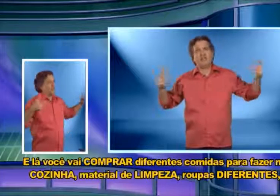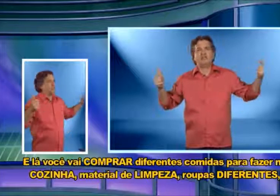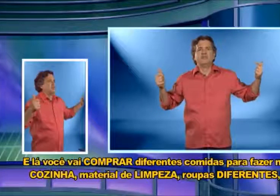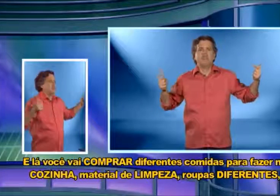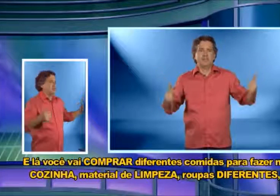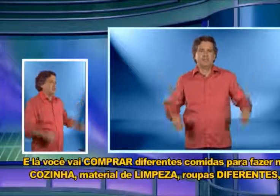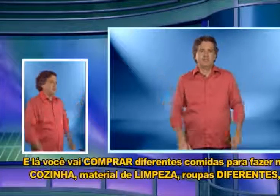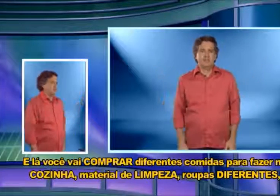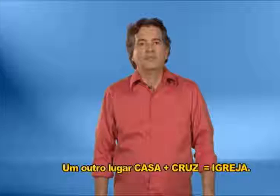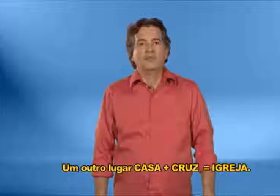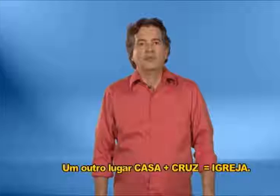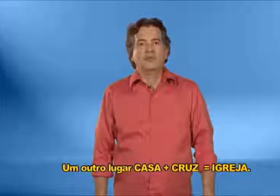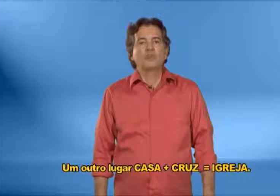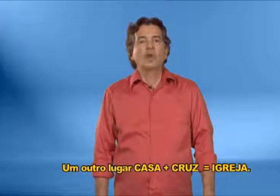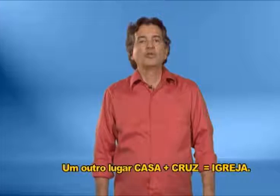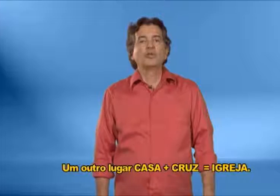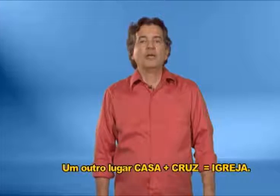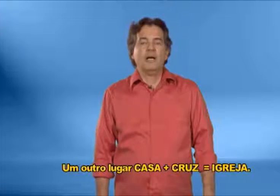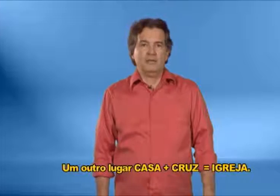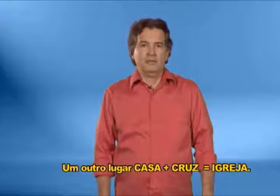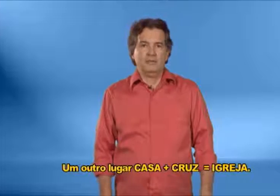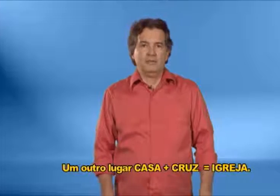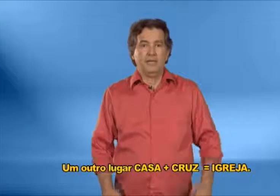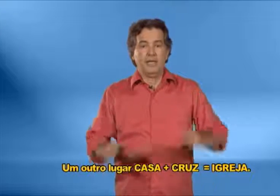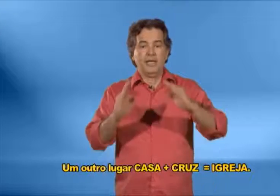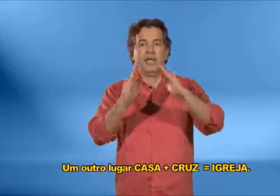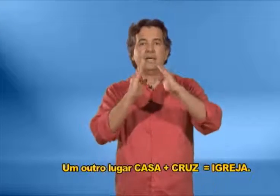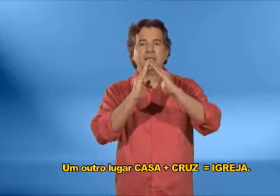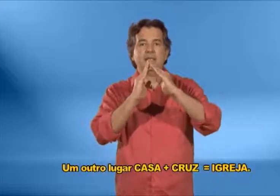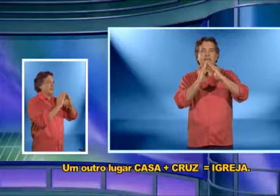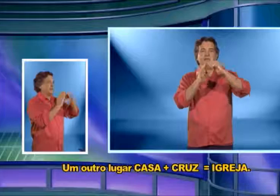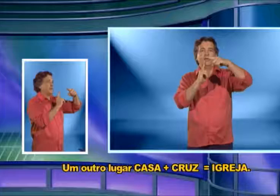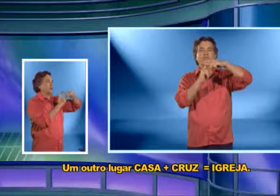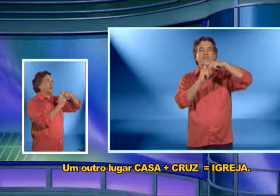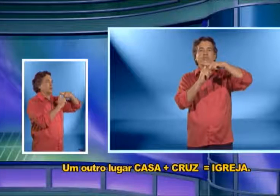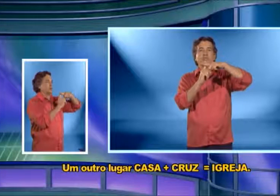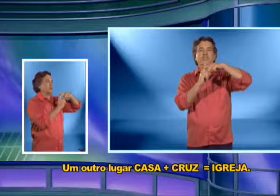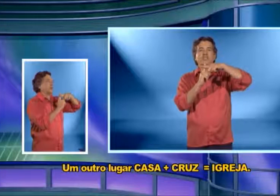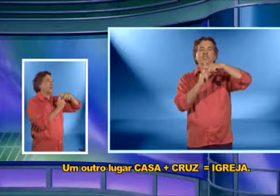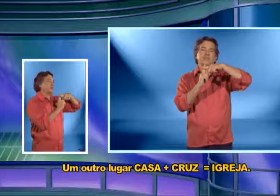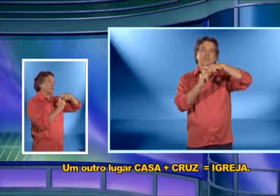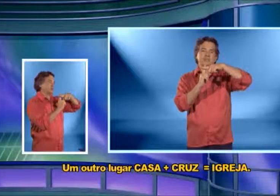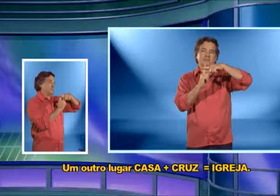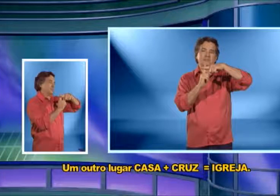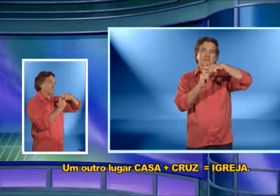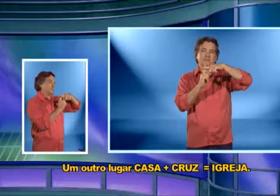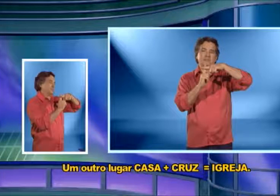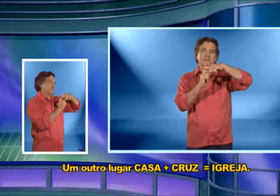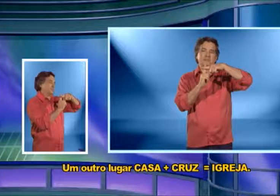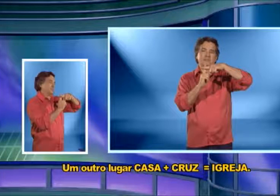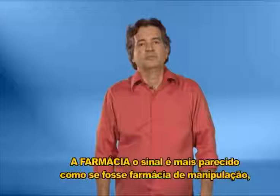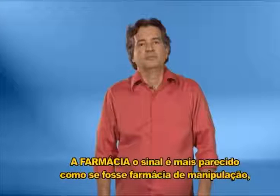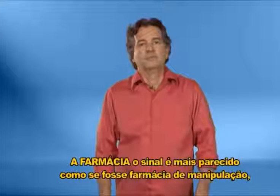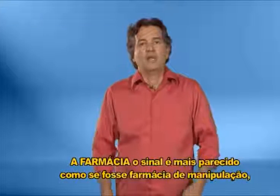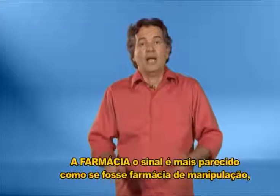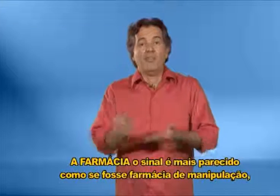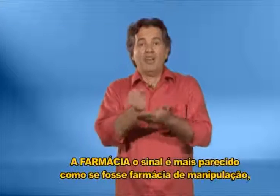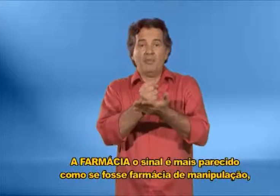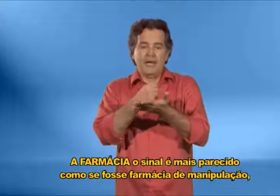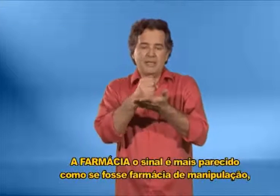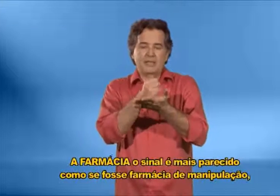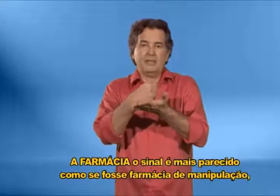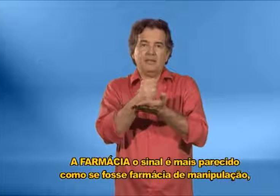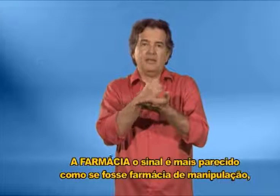diferentes. Um outro lugar, casa, cruz, igreja.